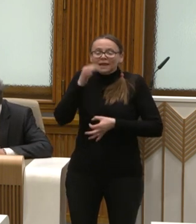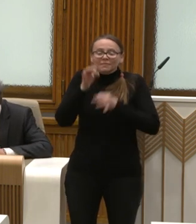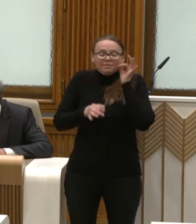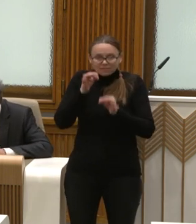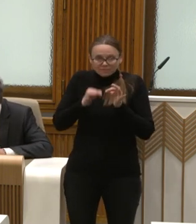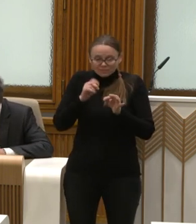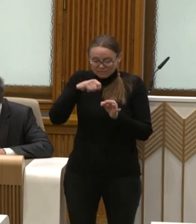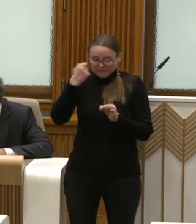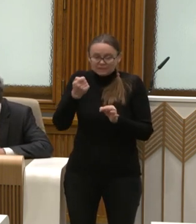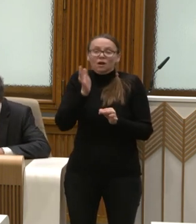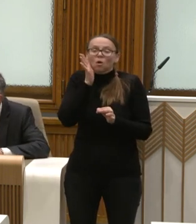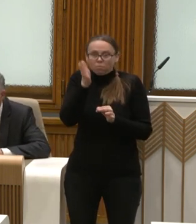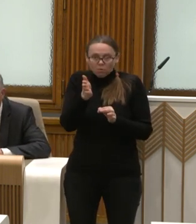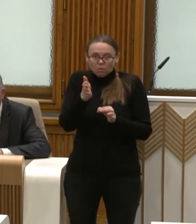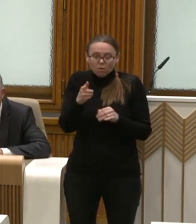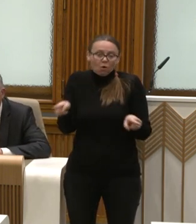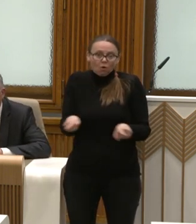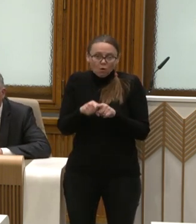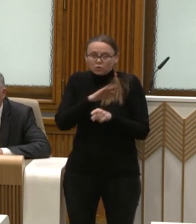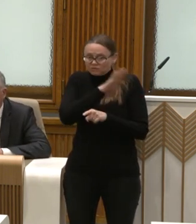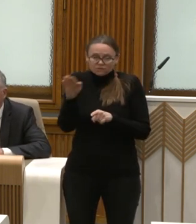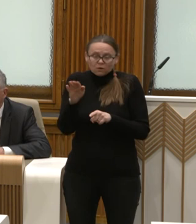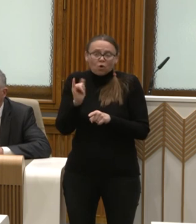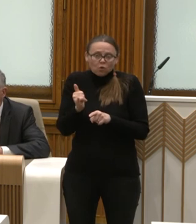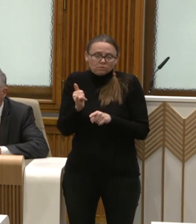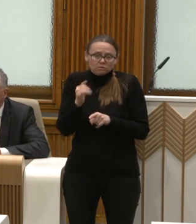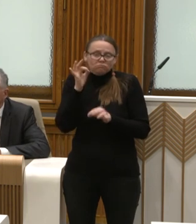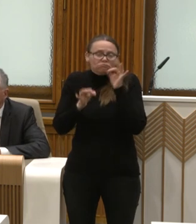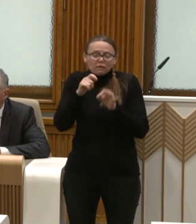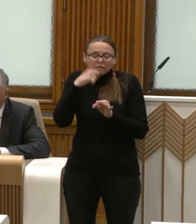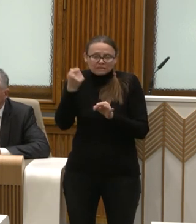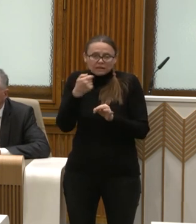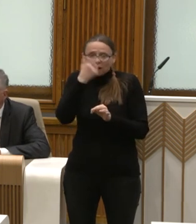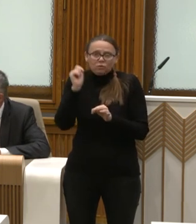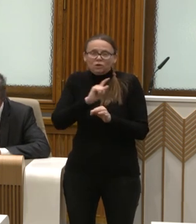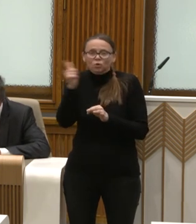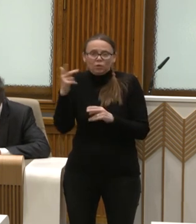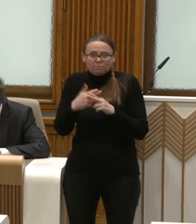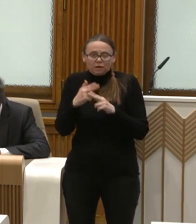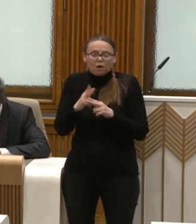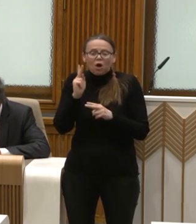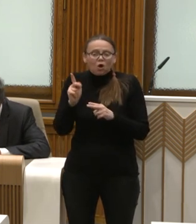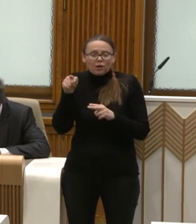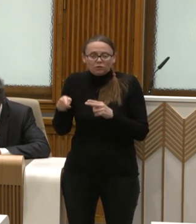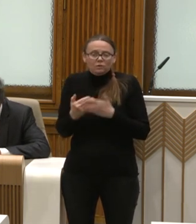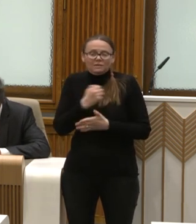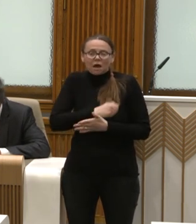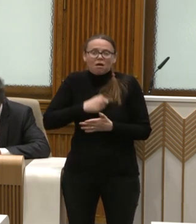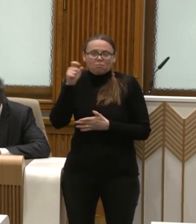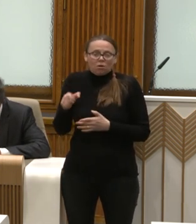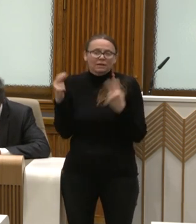Testiralo se bo, tako kot v bistvu se testira ljudi z drugimi boleznimi, takrat, ko je to za bolnika